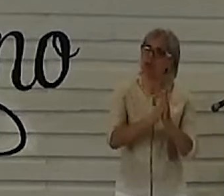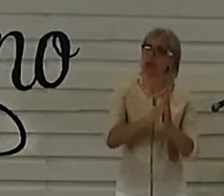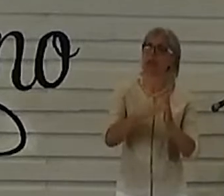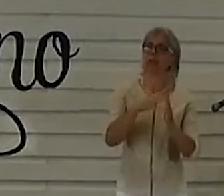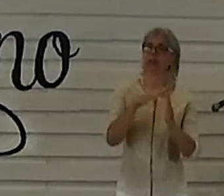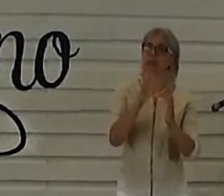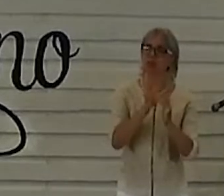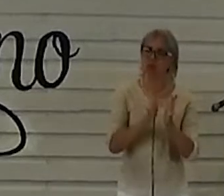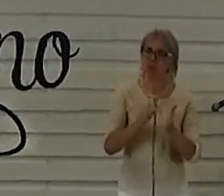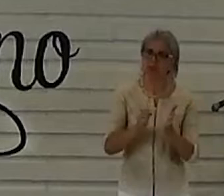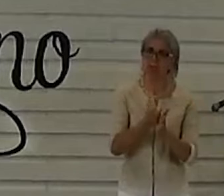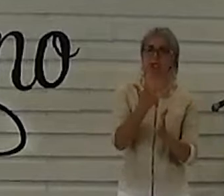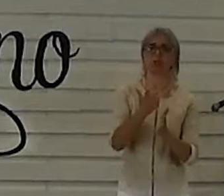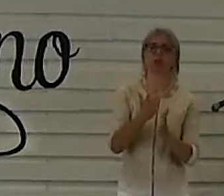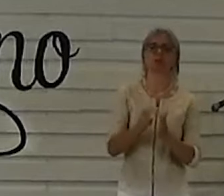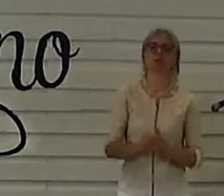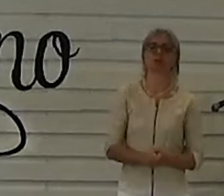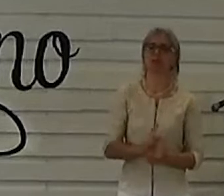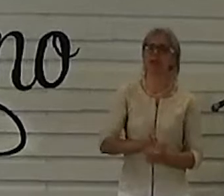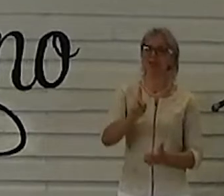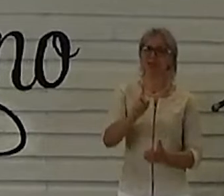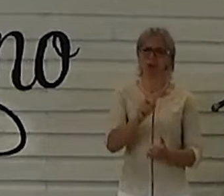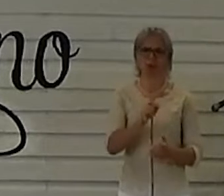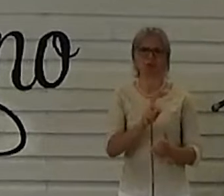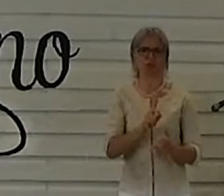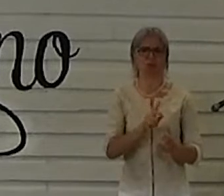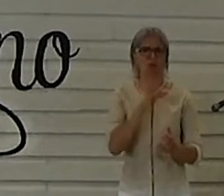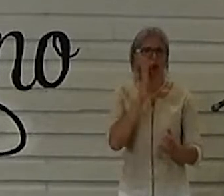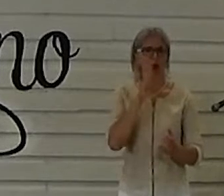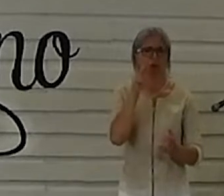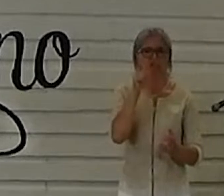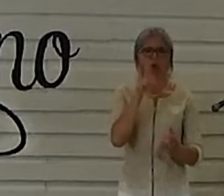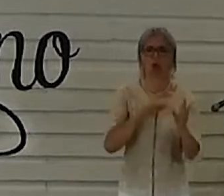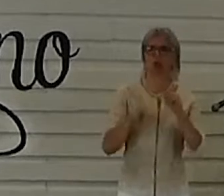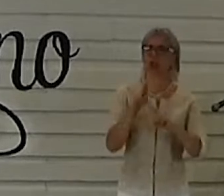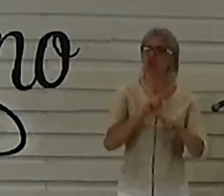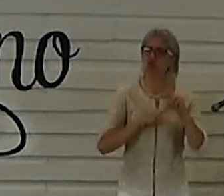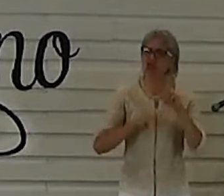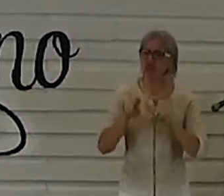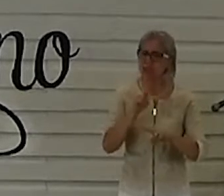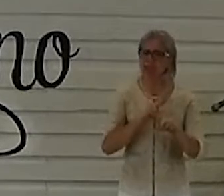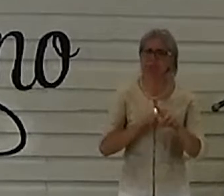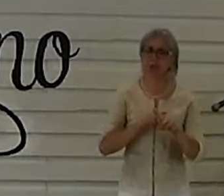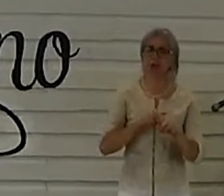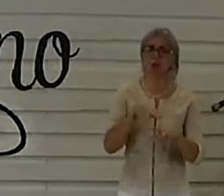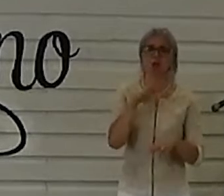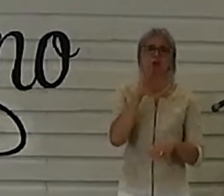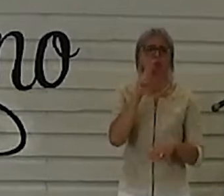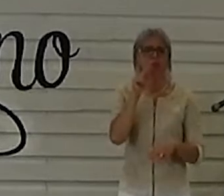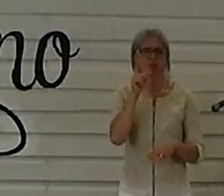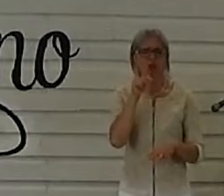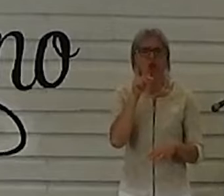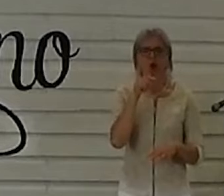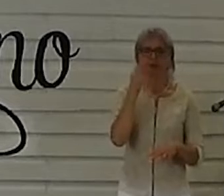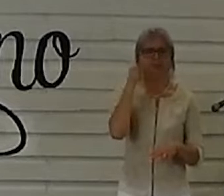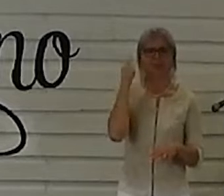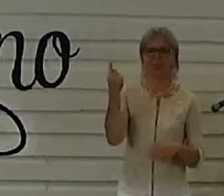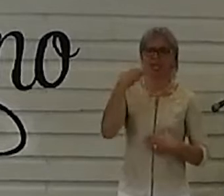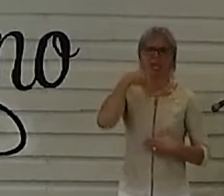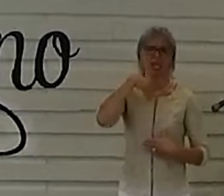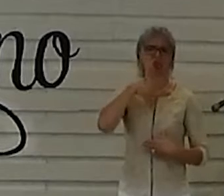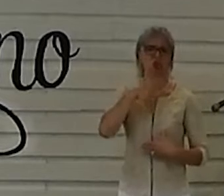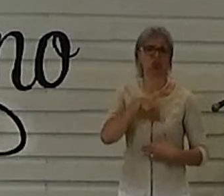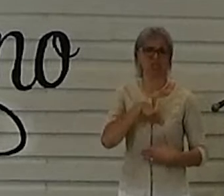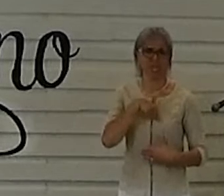Dio sta cercando uomini e donne che lo stanno cercando con tutto il loro cuore. Uomini e donne che sentono il bisogno. Io sento il